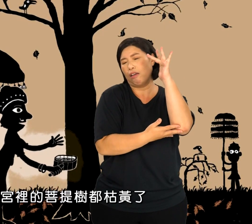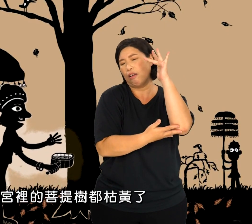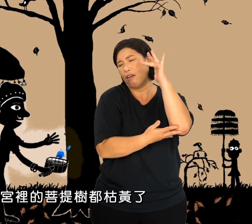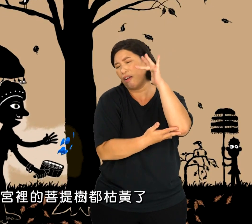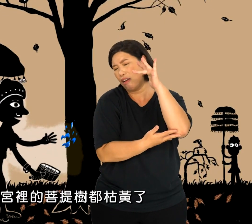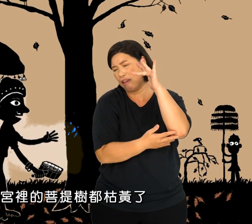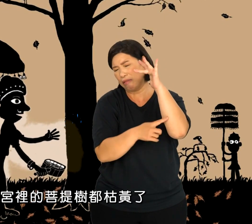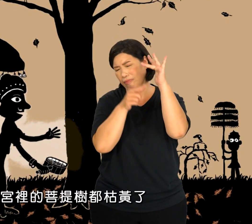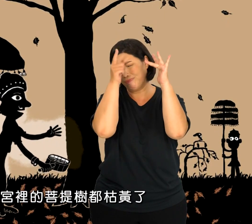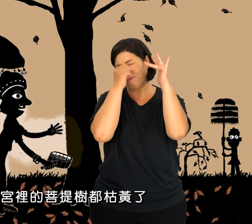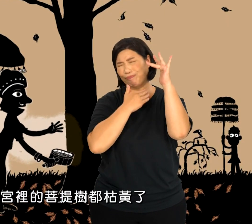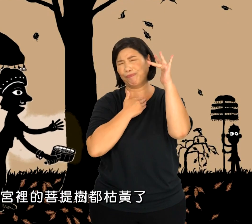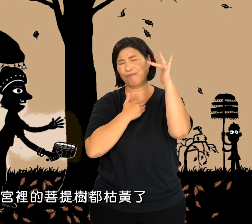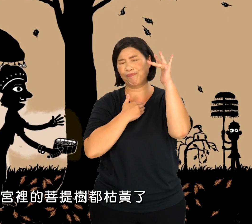都枯黄了，